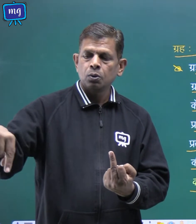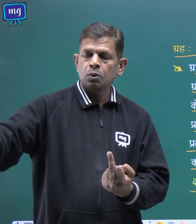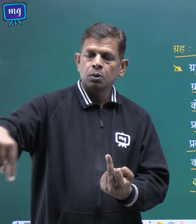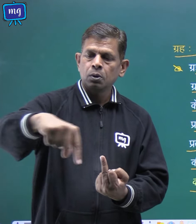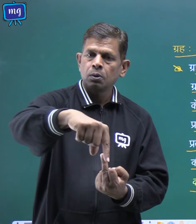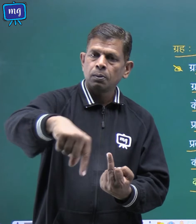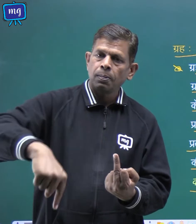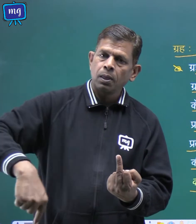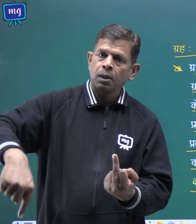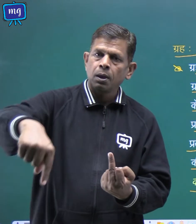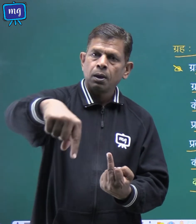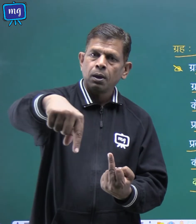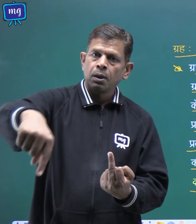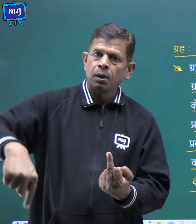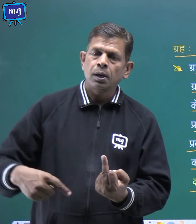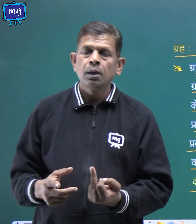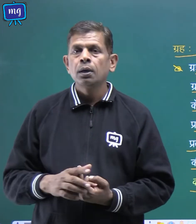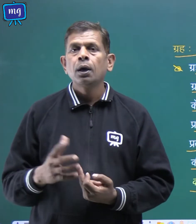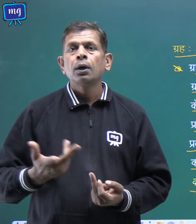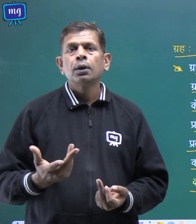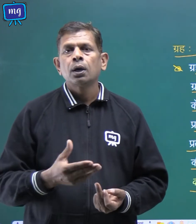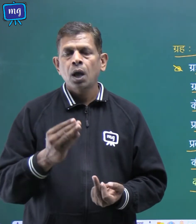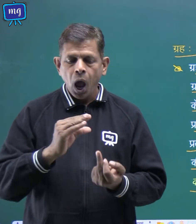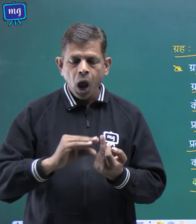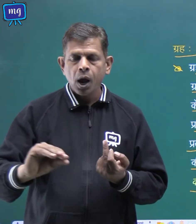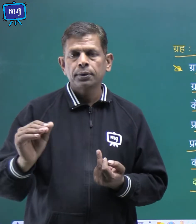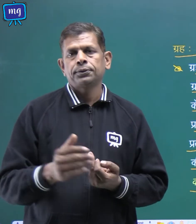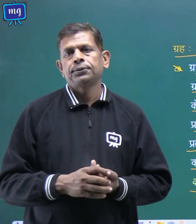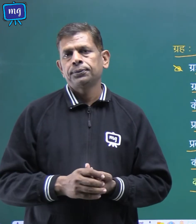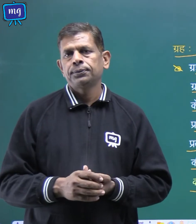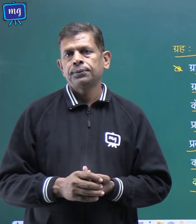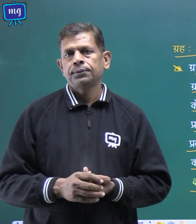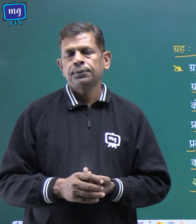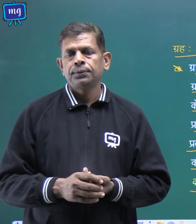निश्चित पथ है, ये क्या कहलाते हैं? कक्ष।